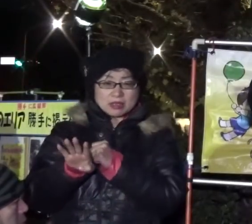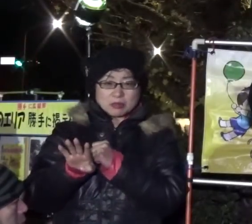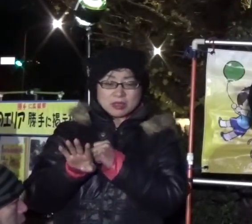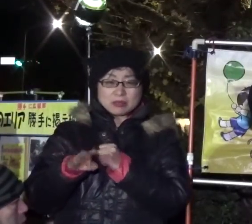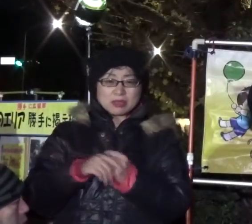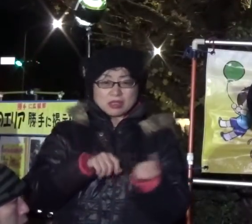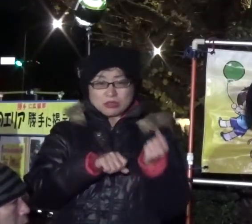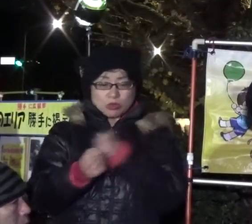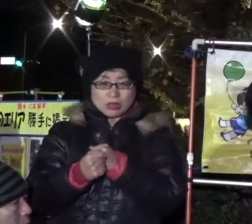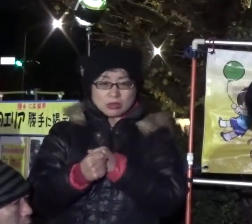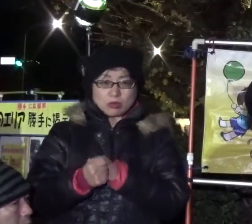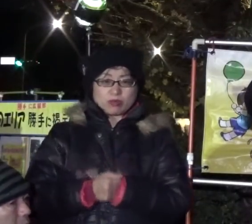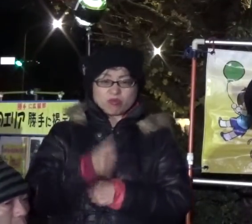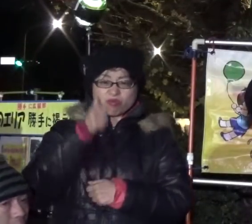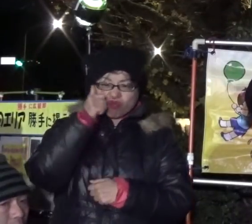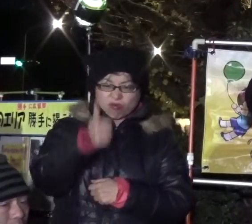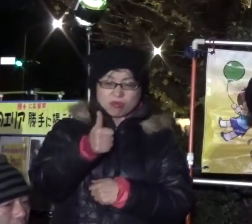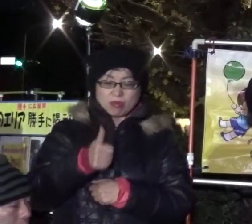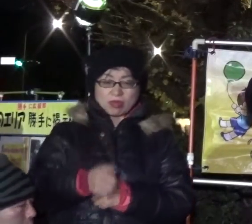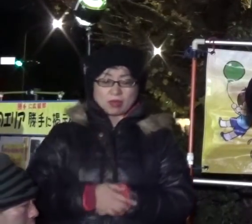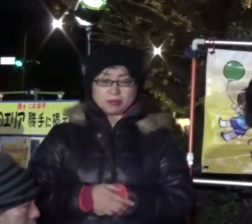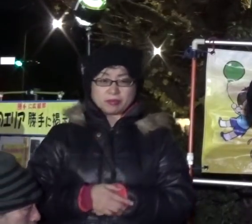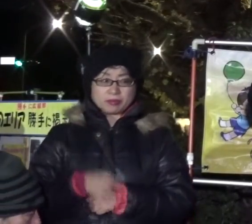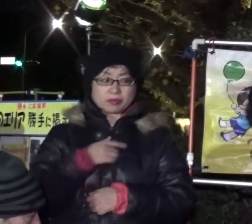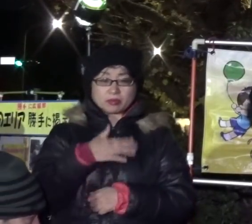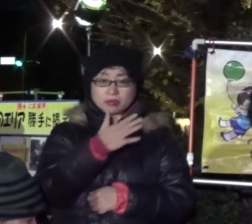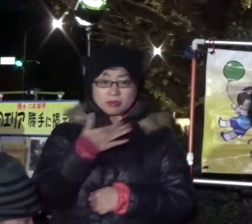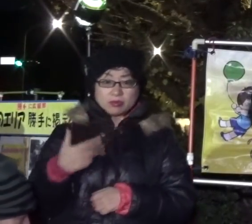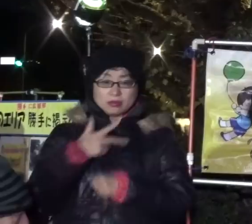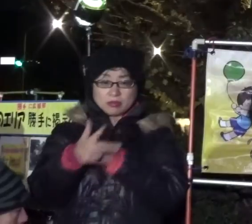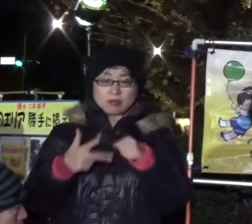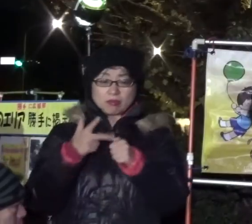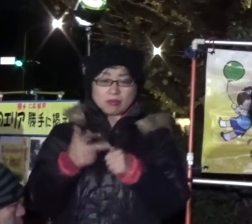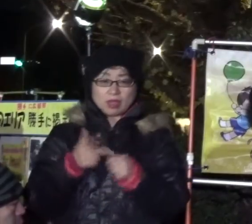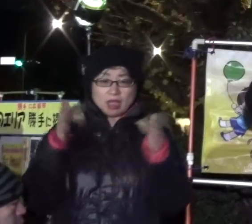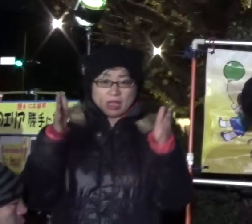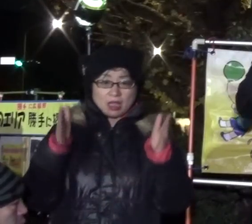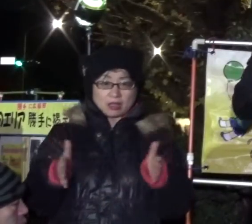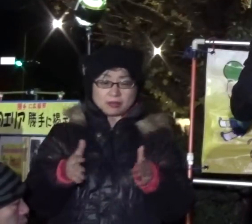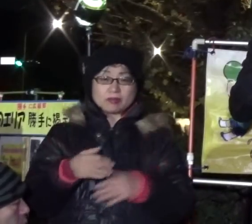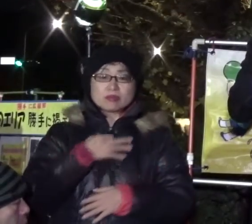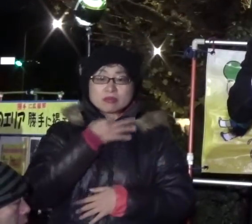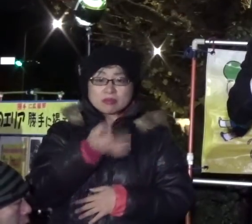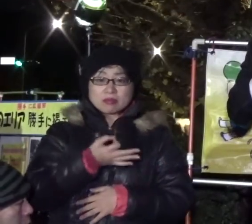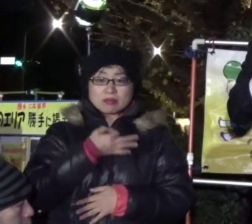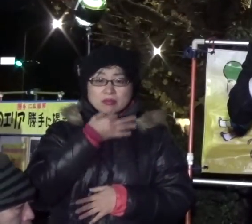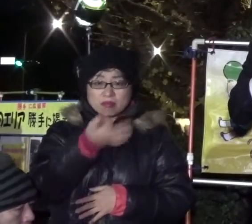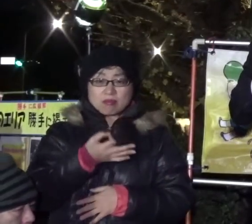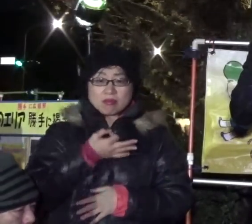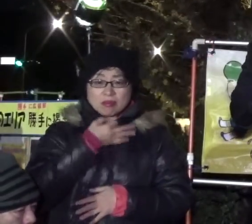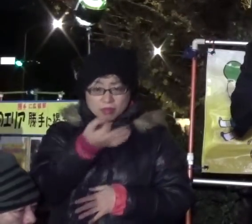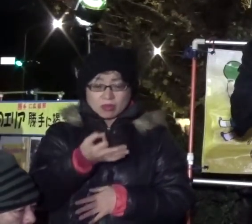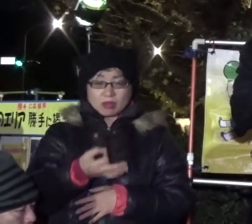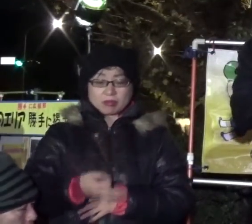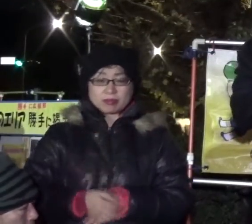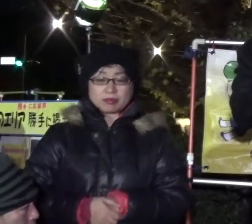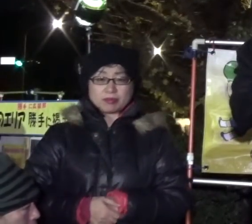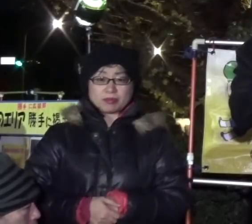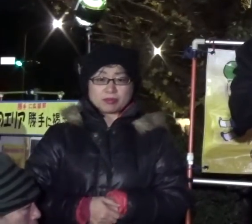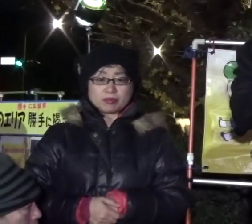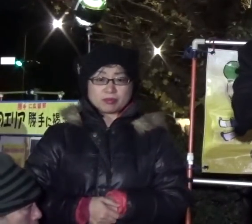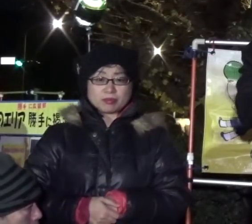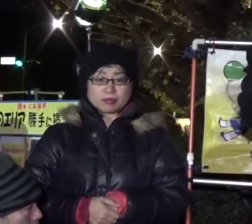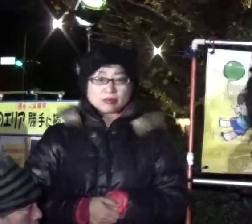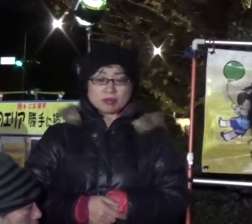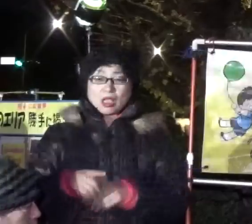ありえないと思います。私たち7年9ヶ月間声を上げてきました。一方